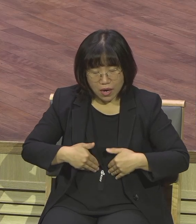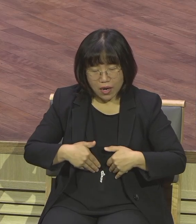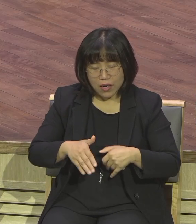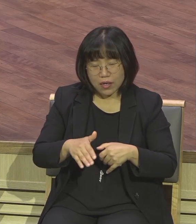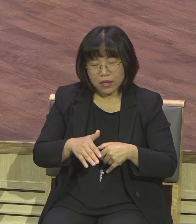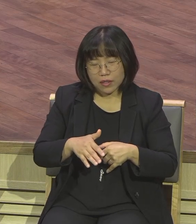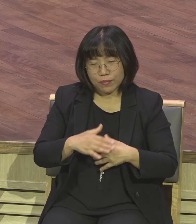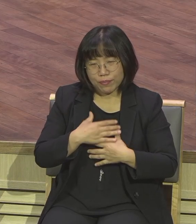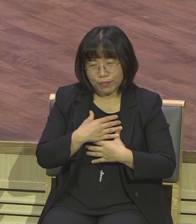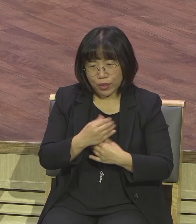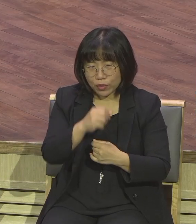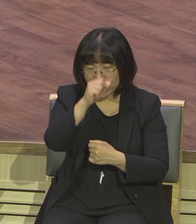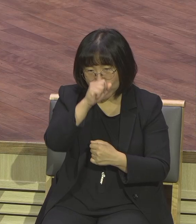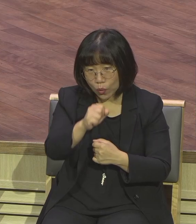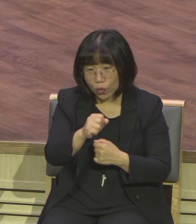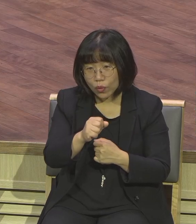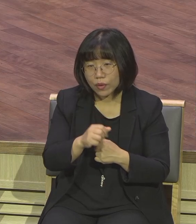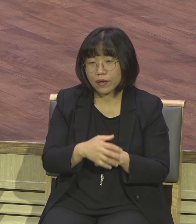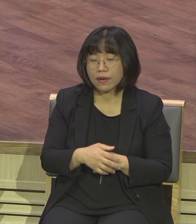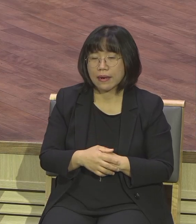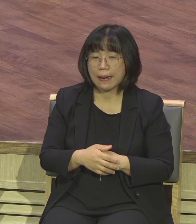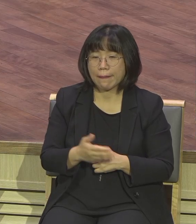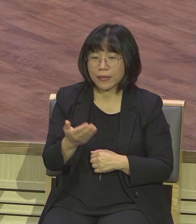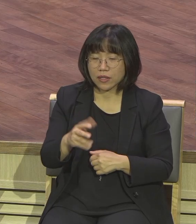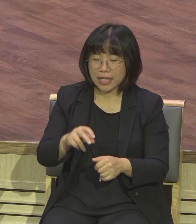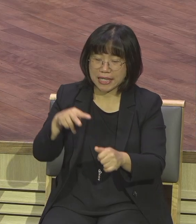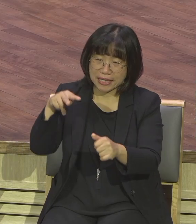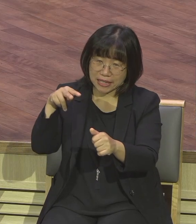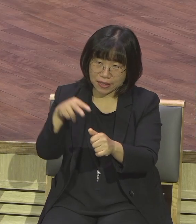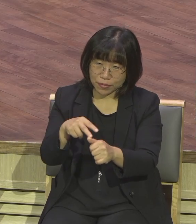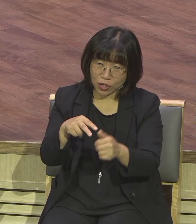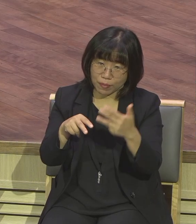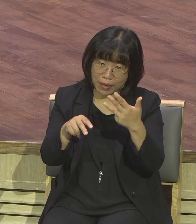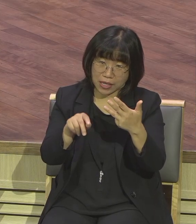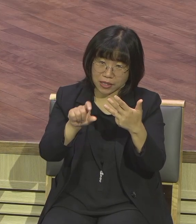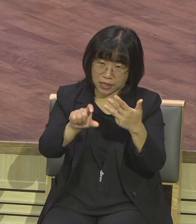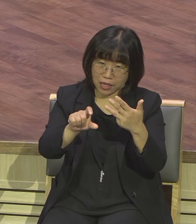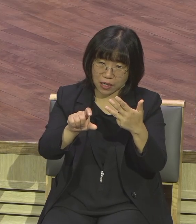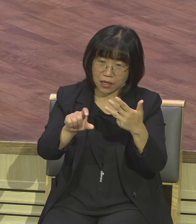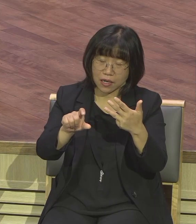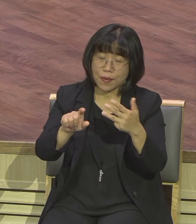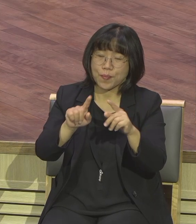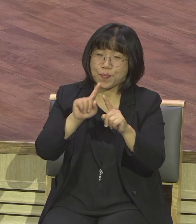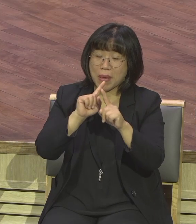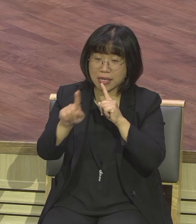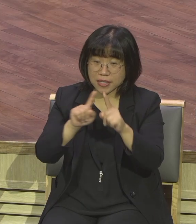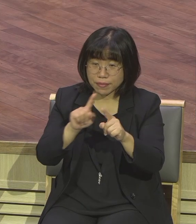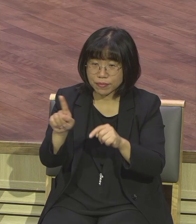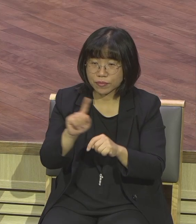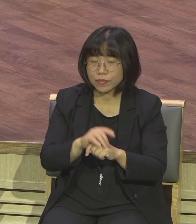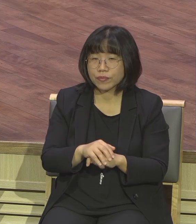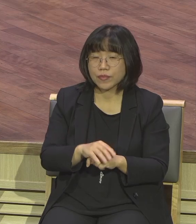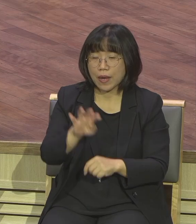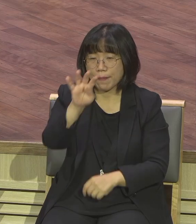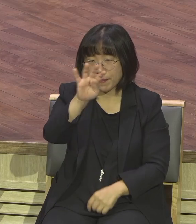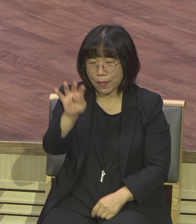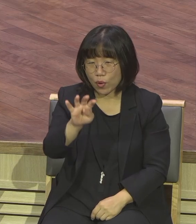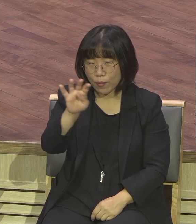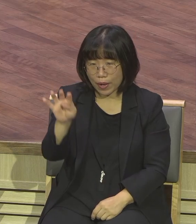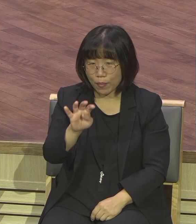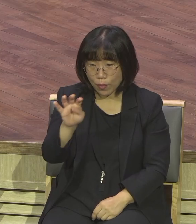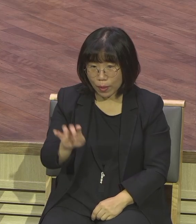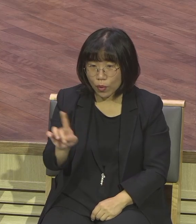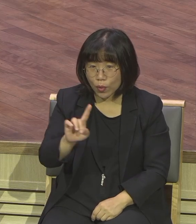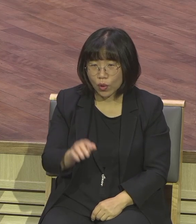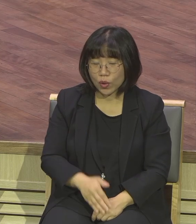아멘. 자, 신명기 8장에서 계속 반복되는 말씀이 있는데 그게 뭐냐. 너